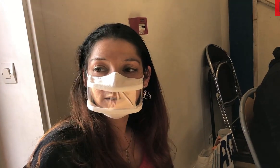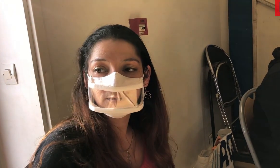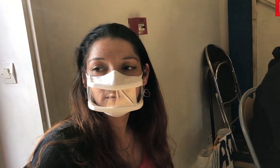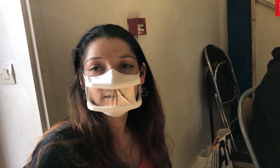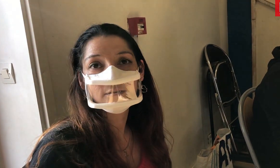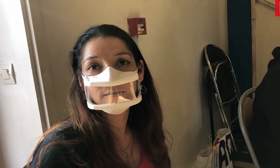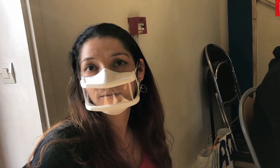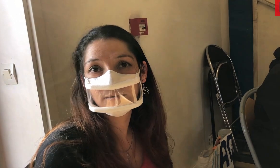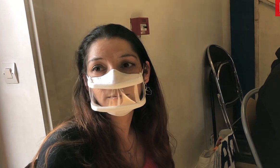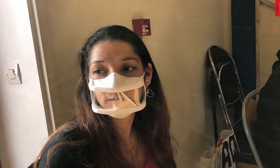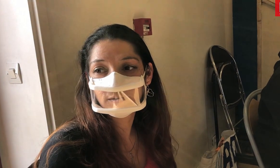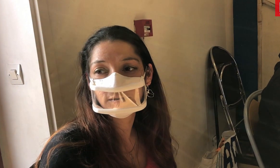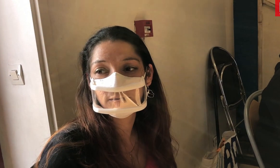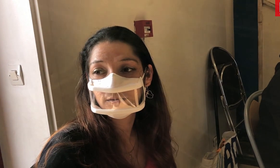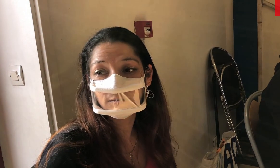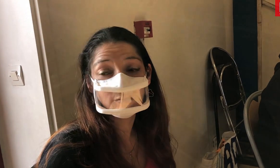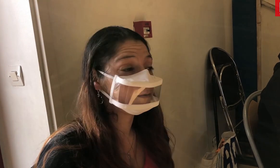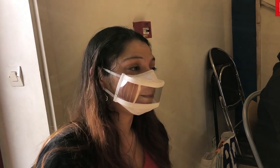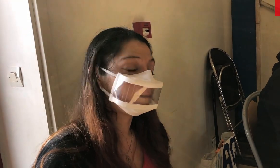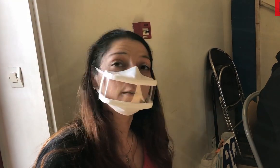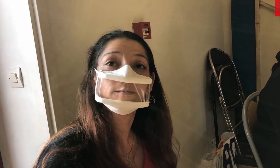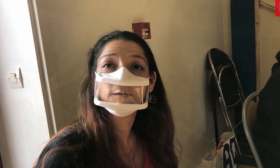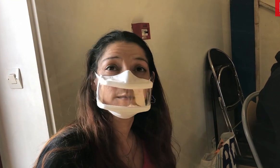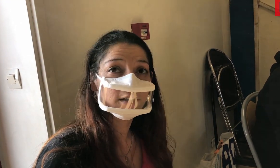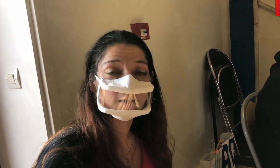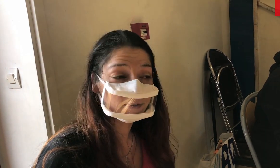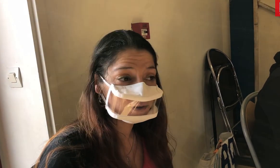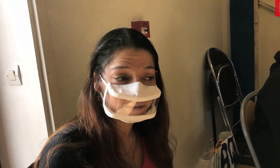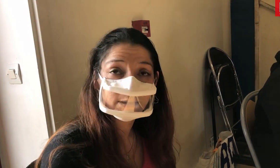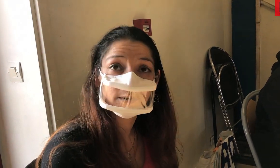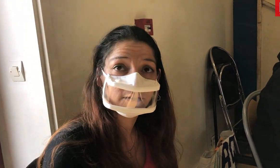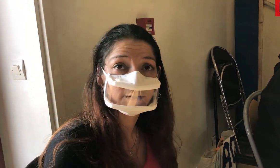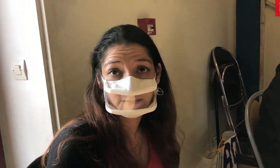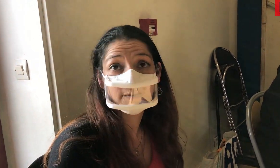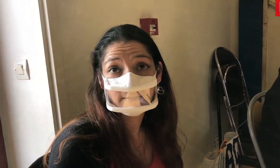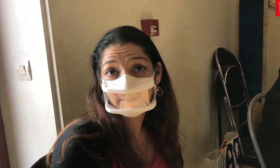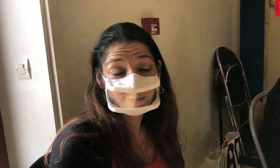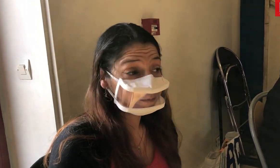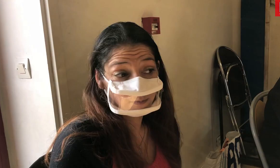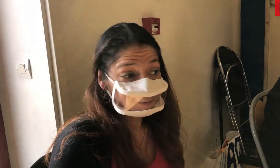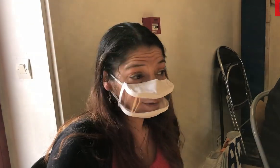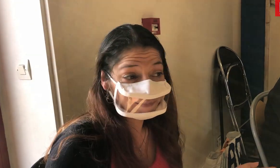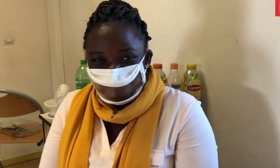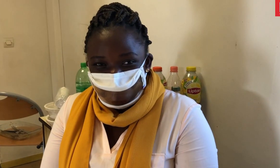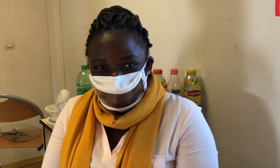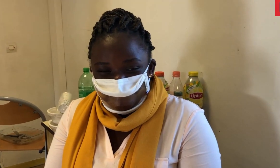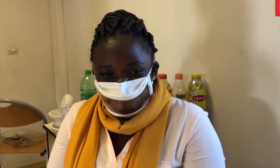en fait, quand le fait de ne pas pouvoir communiquer comme ils veulent avec les personnes. Alors dites-moi un peu